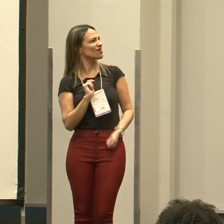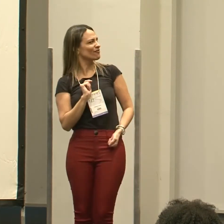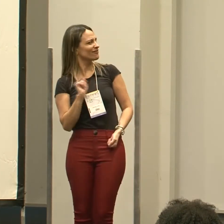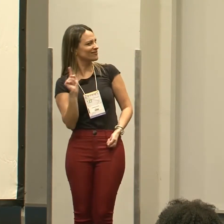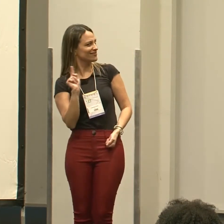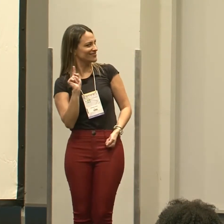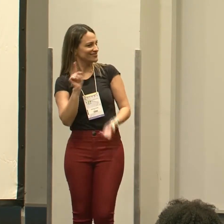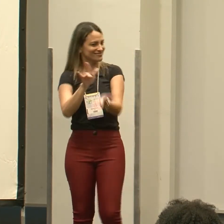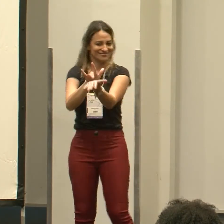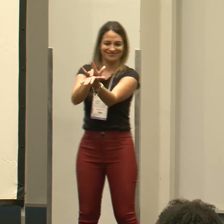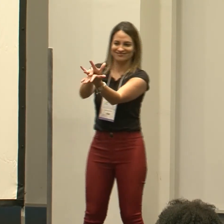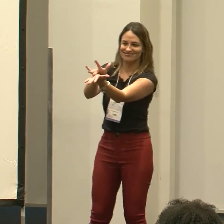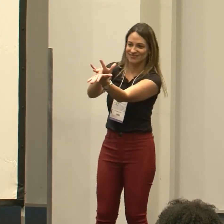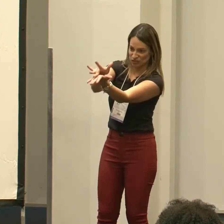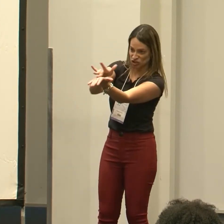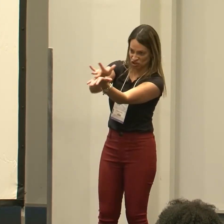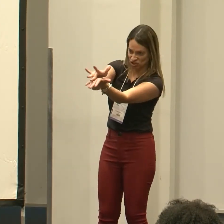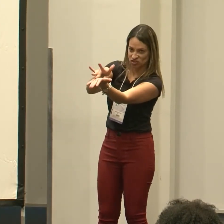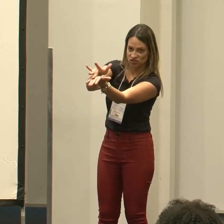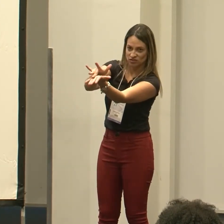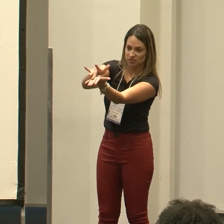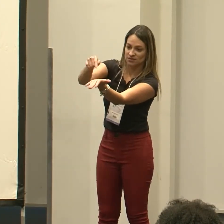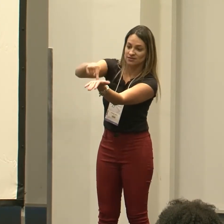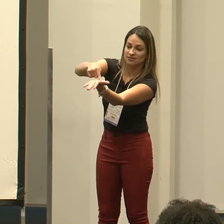que só tem uma orientação, não é.